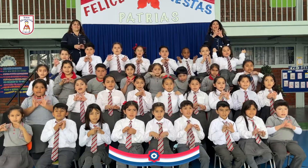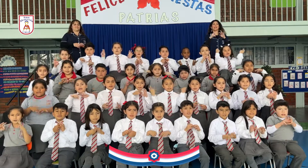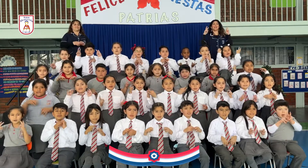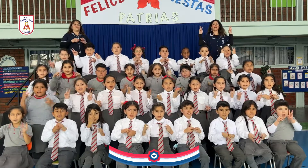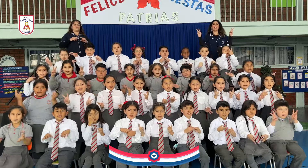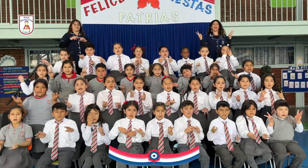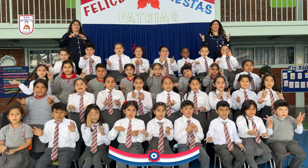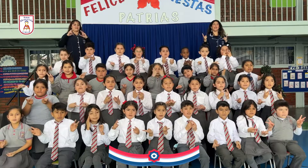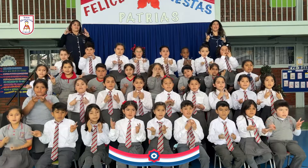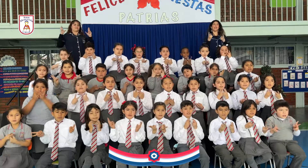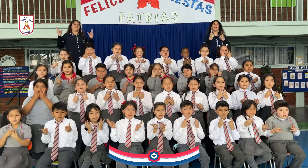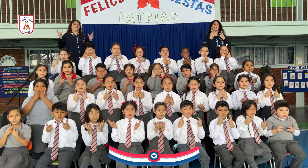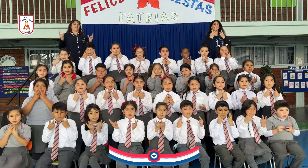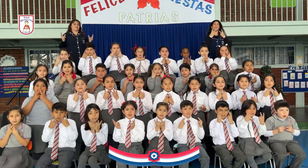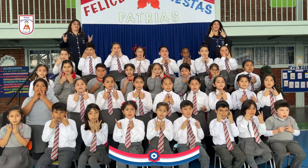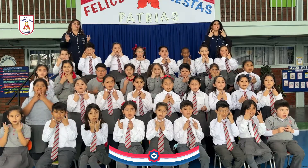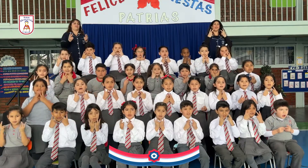Gracias a la vida